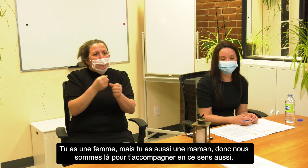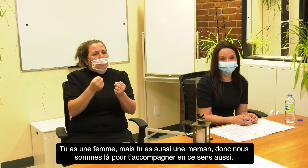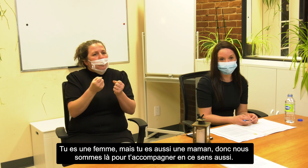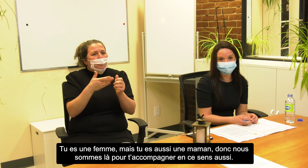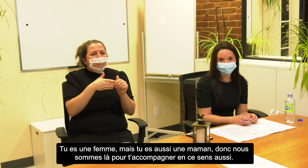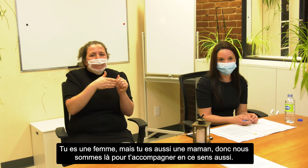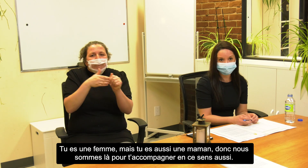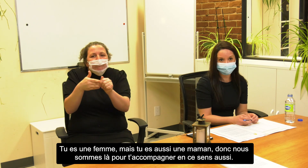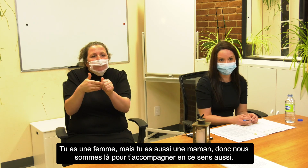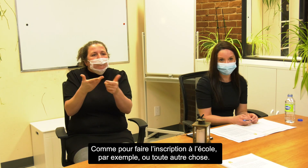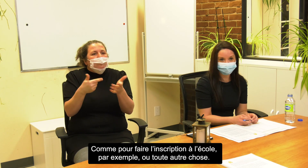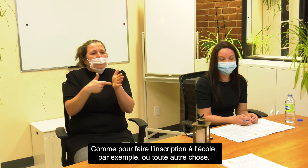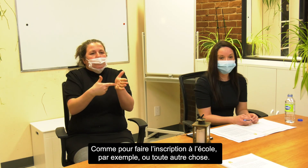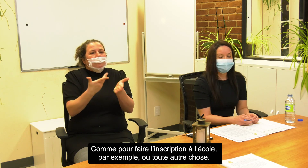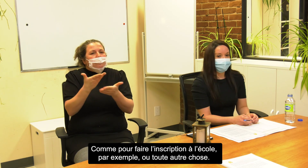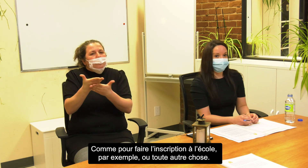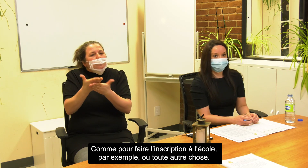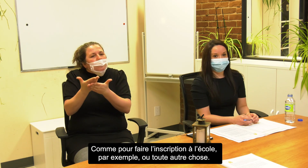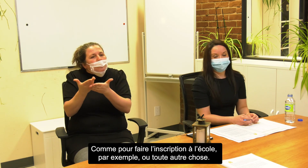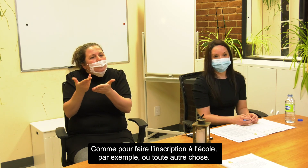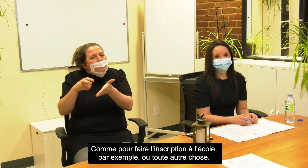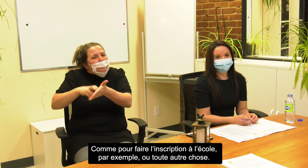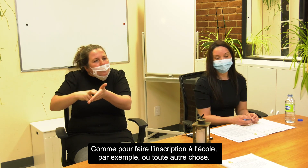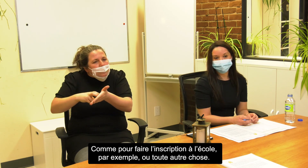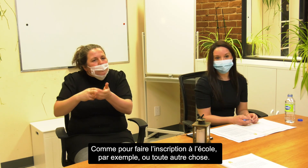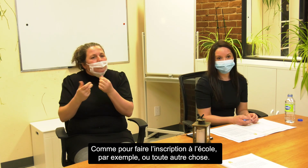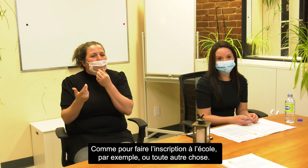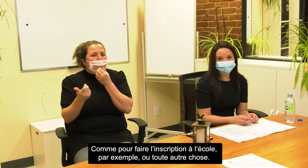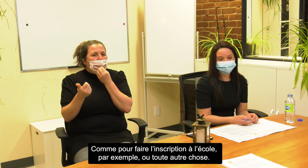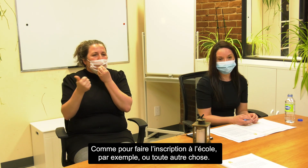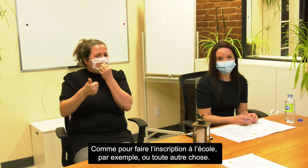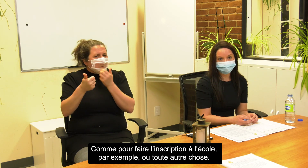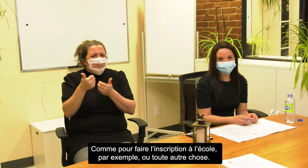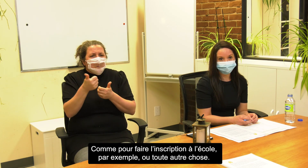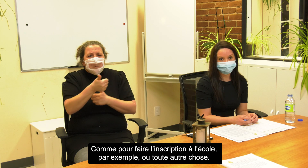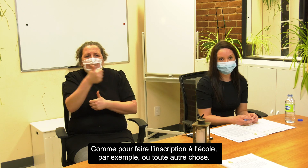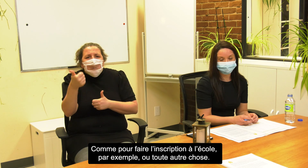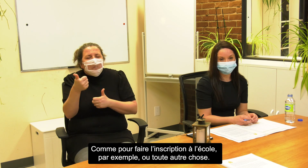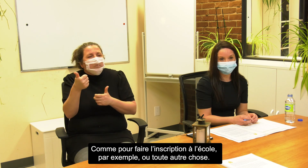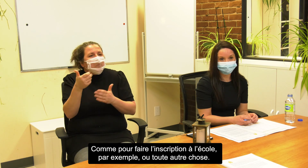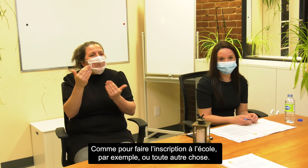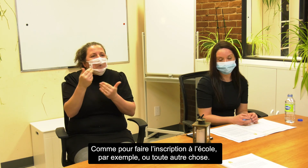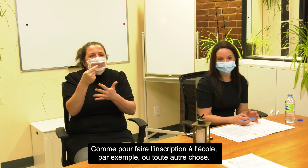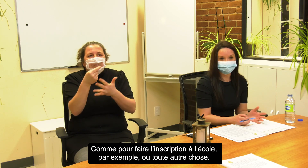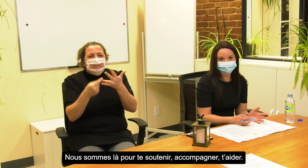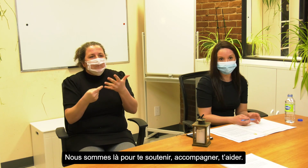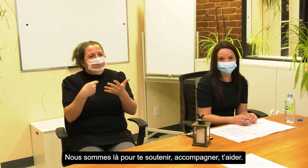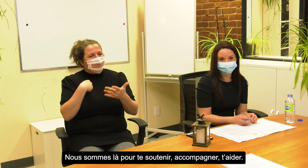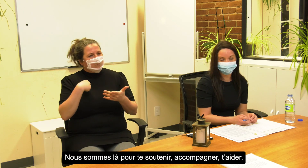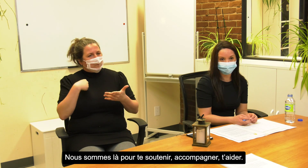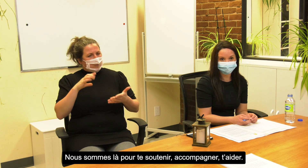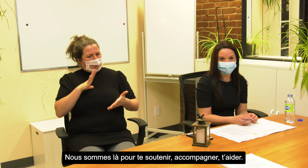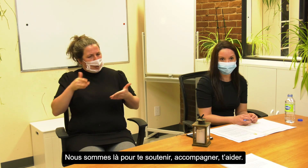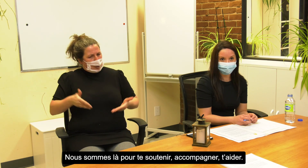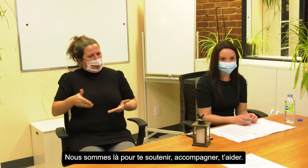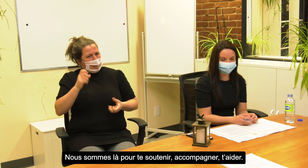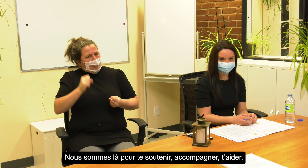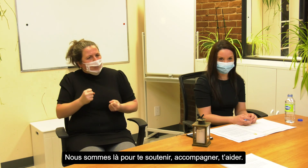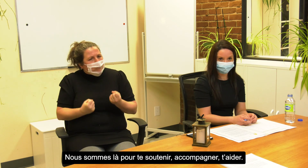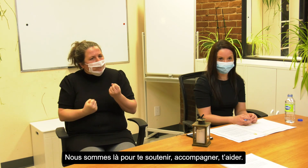à l'école des enfants ou pour autre chose, si tu rencontres d'autres experts en santé de maman. On va